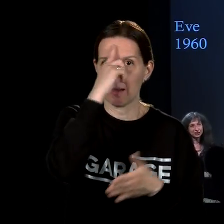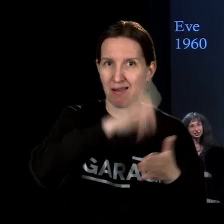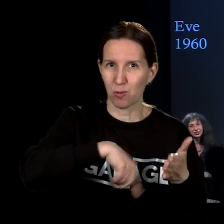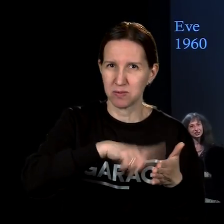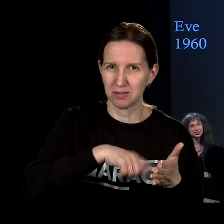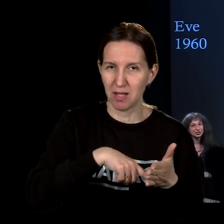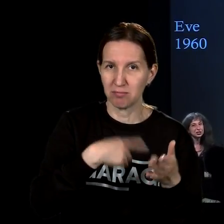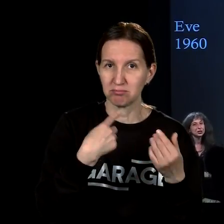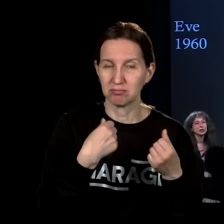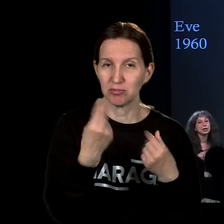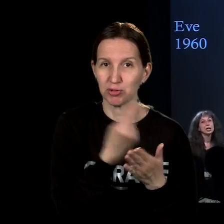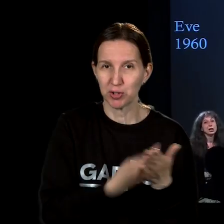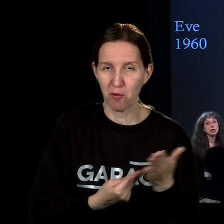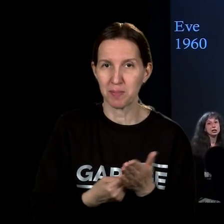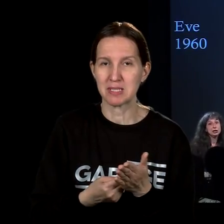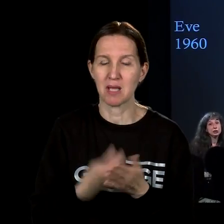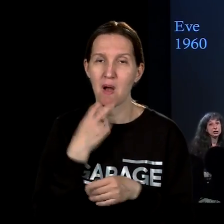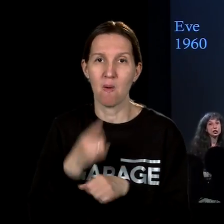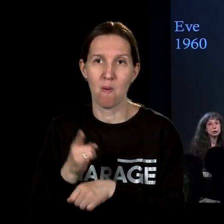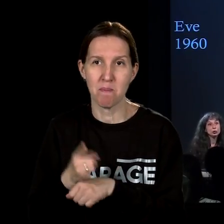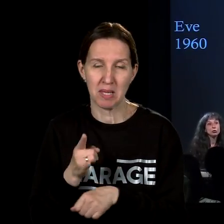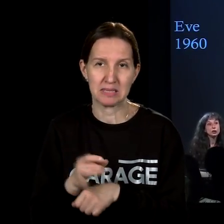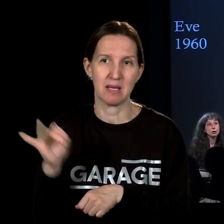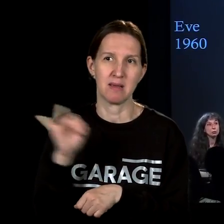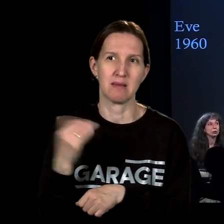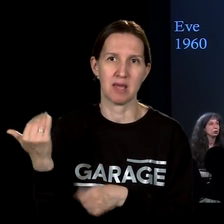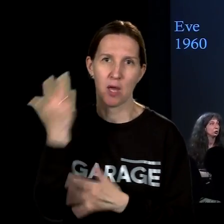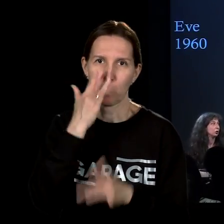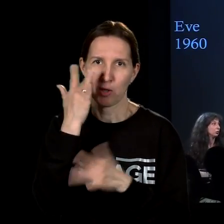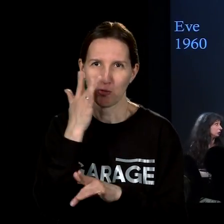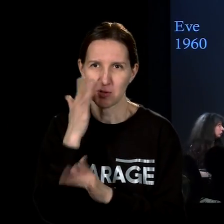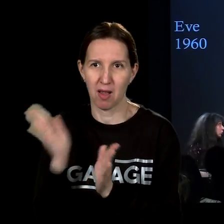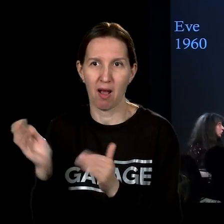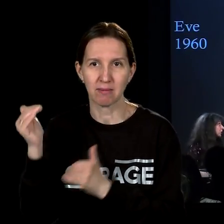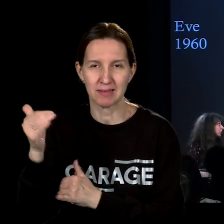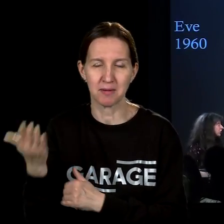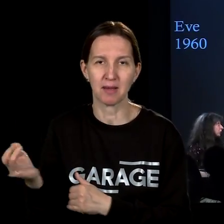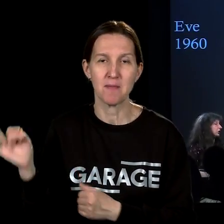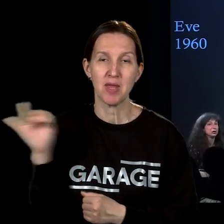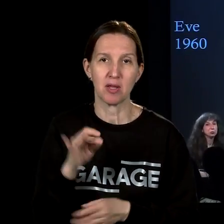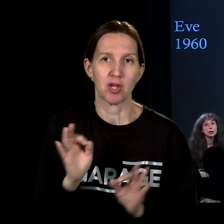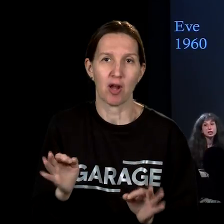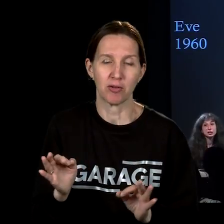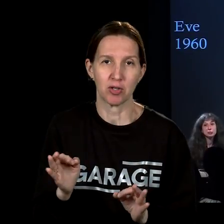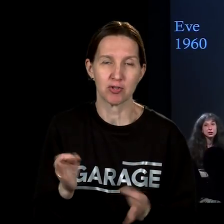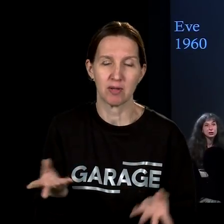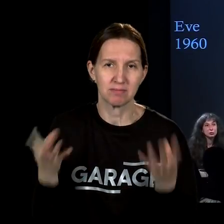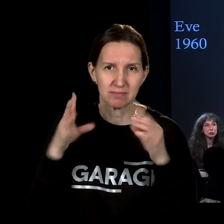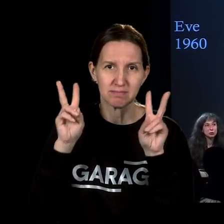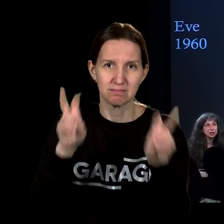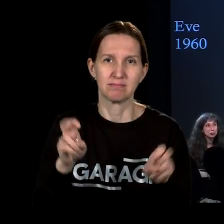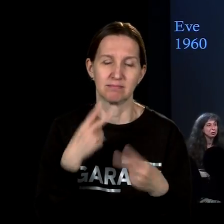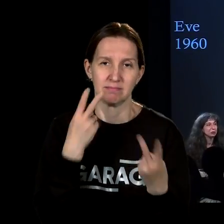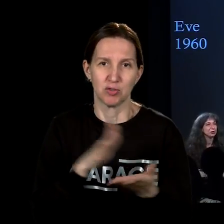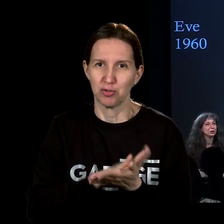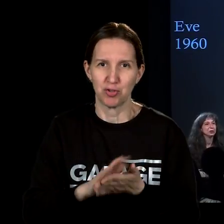пинапные картинки, да, эротической, и, конечно, абсолютного кэмпа, при том, что, как бы, тоже Кэм здесь вполне понятен, объясним